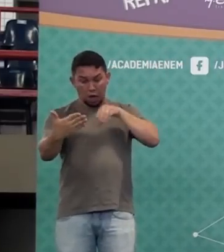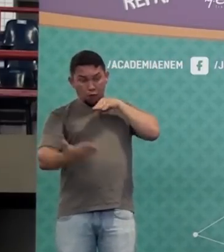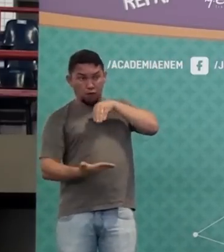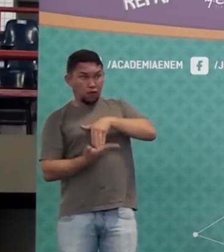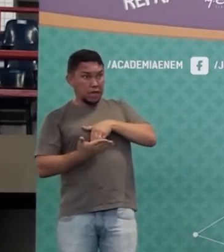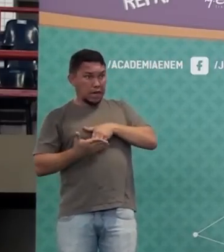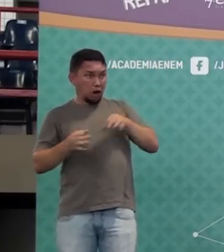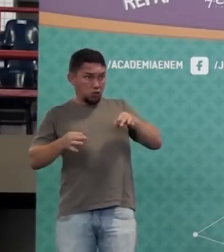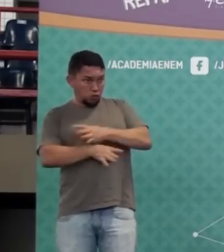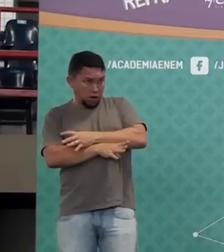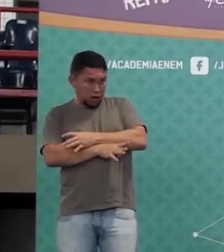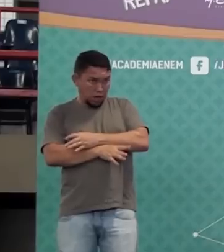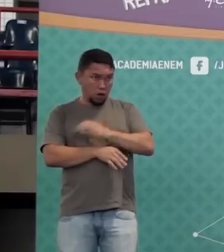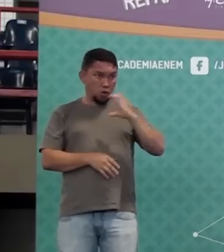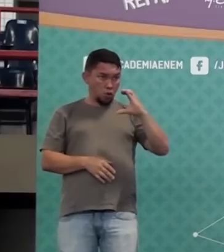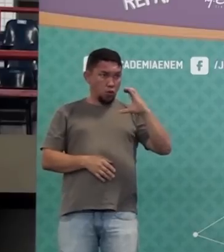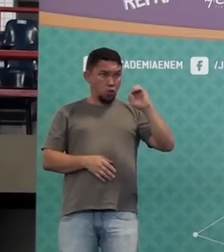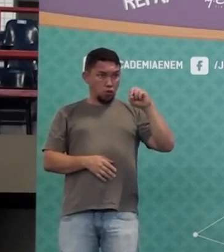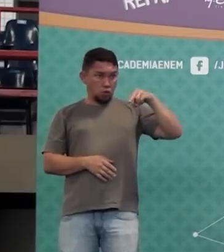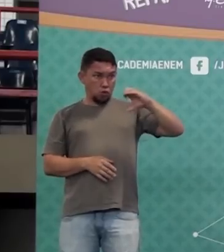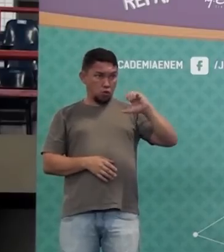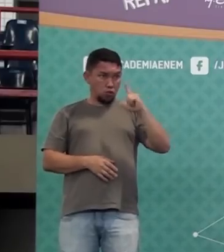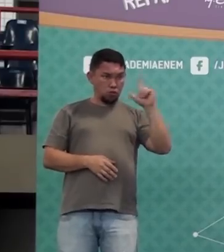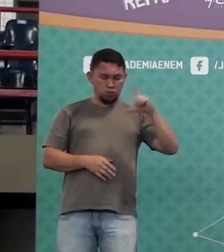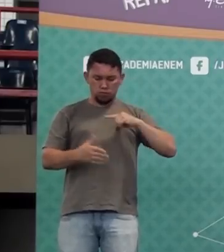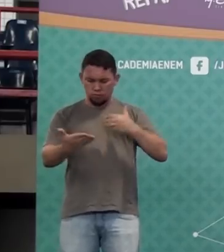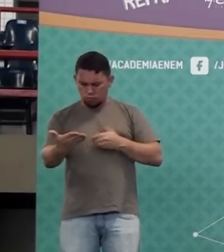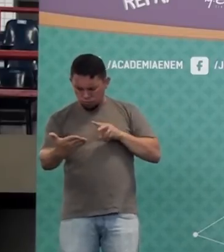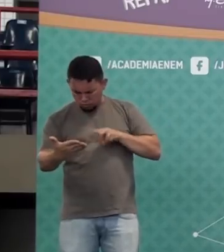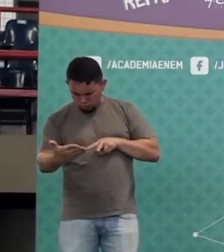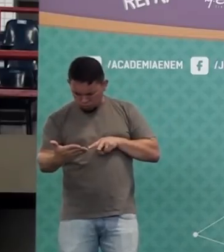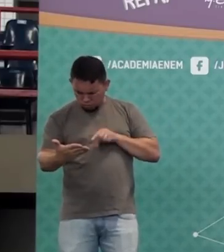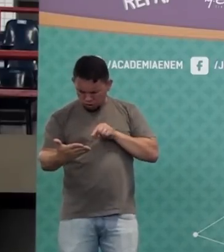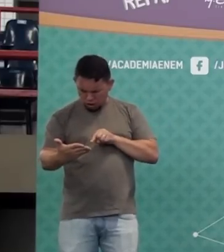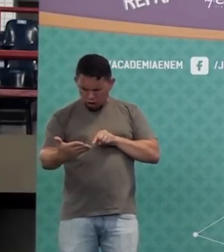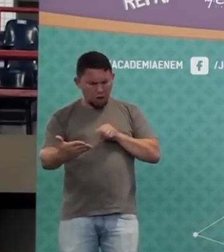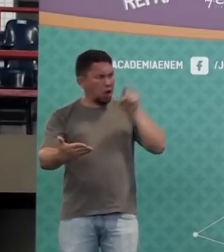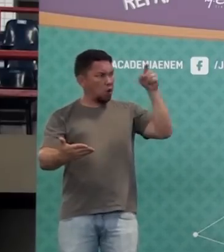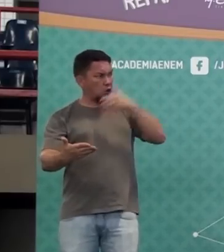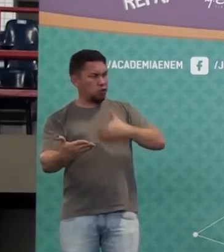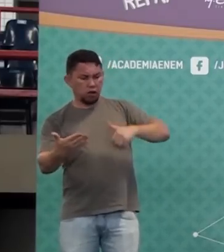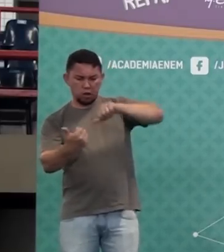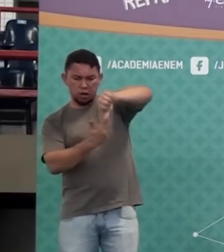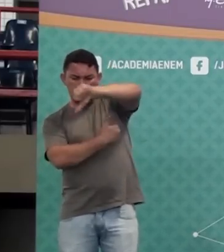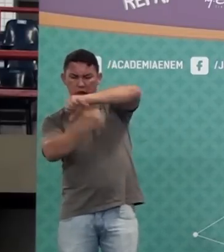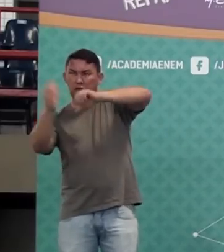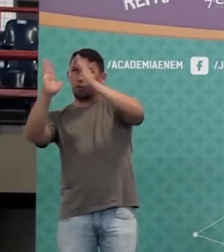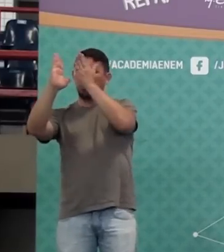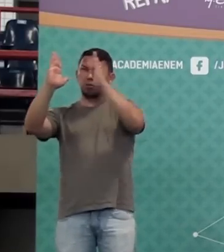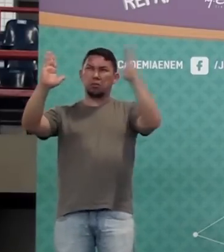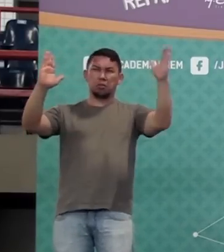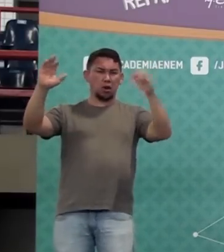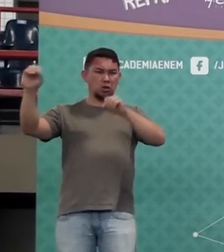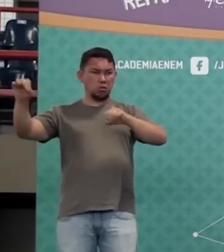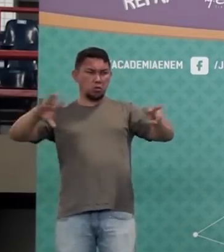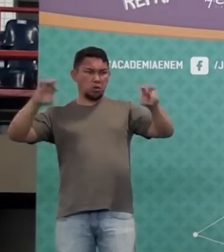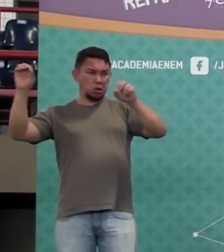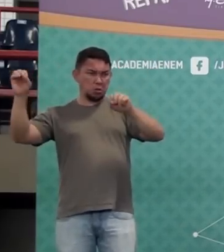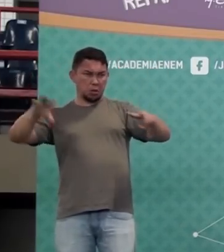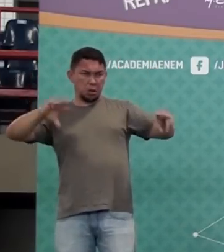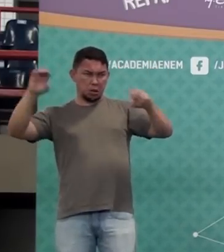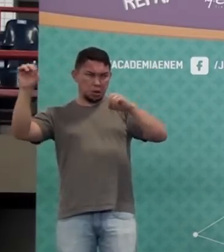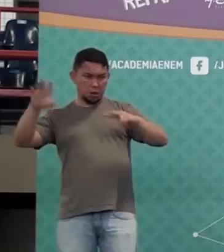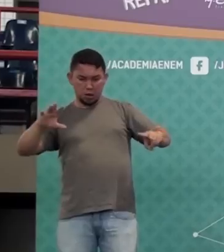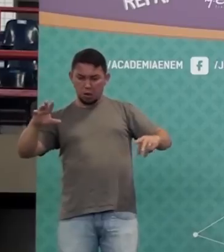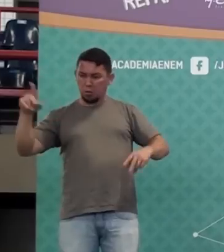governo deve fazer uma troca dos livros nas bibliotecas semanalmente, para que os